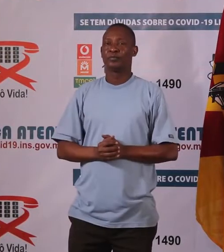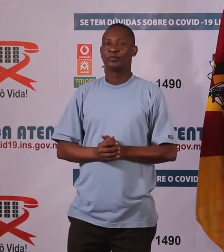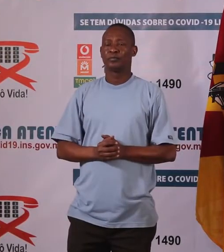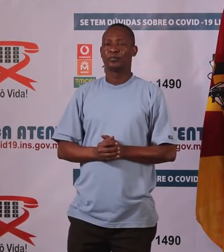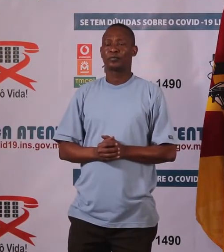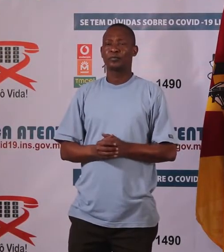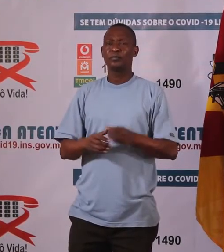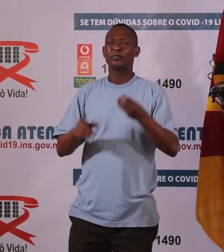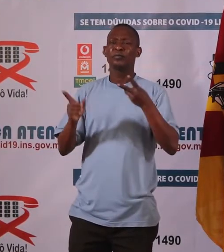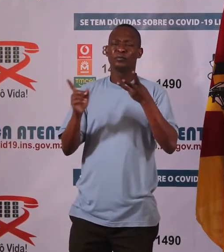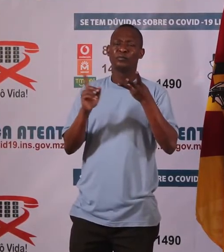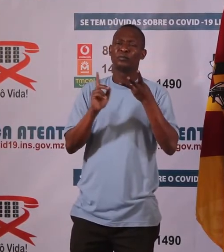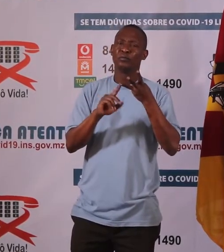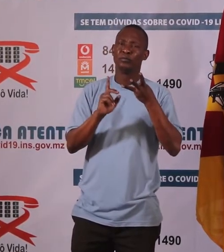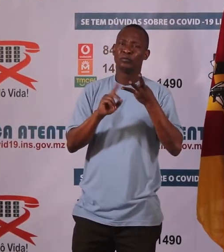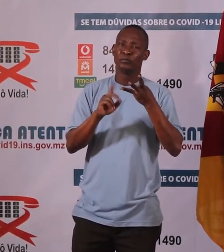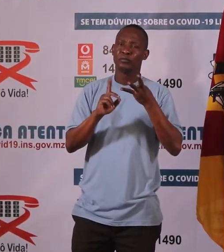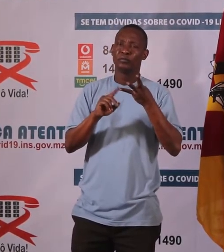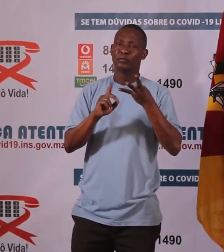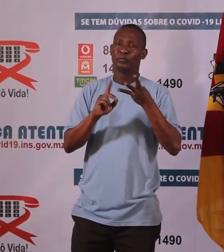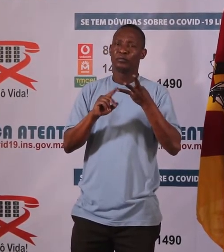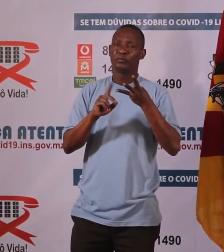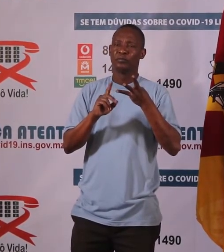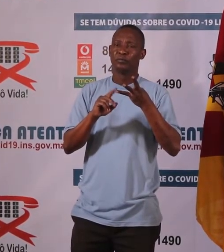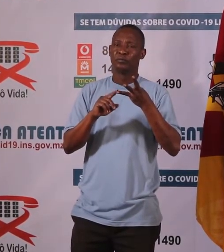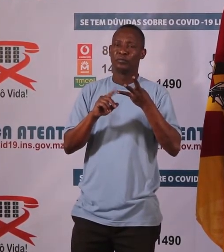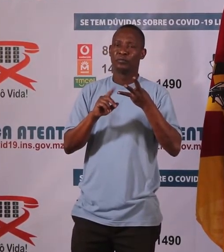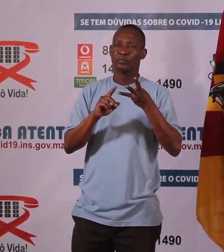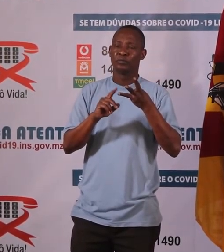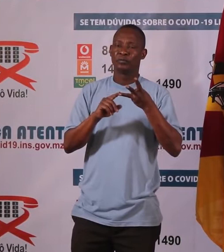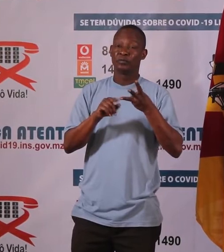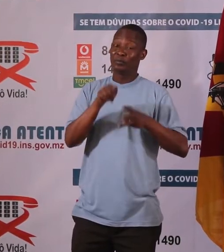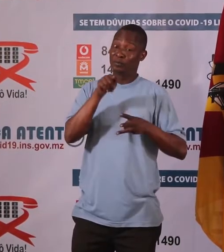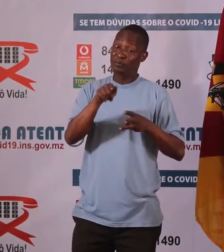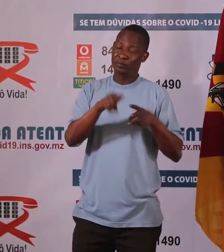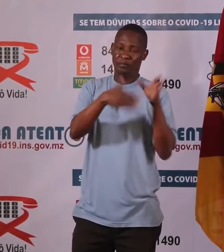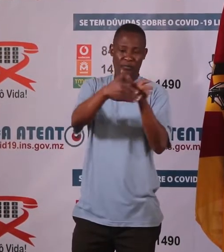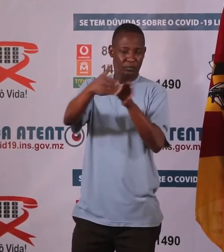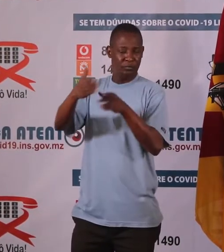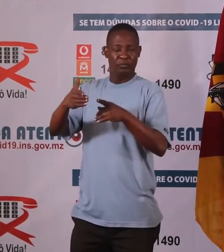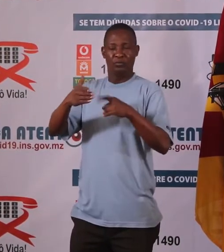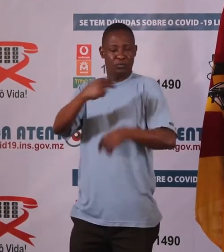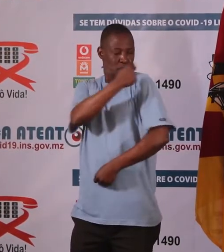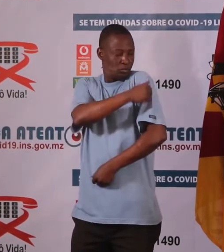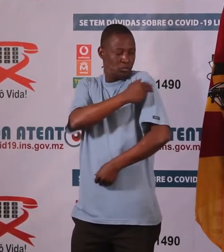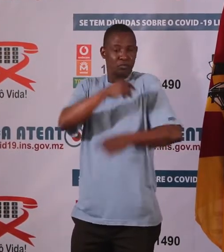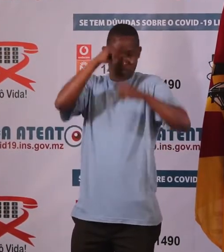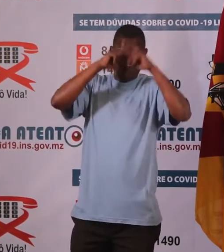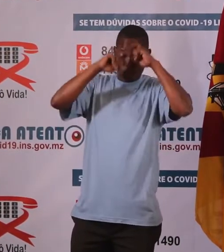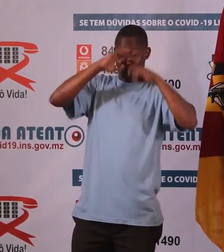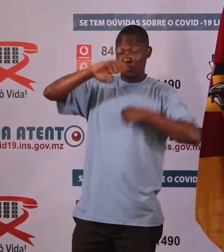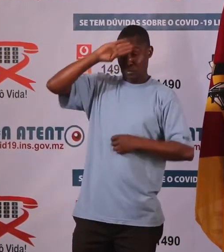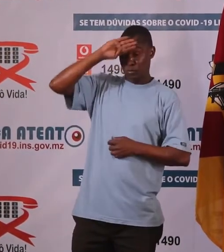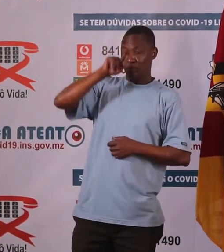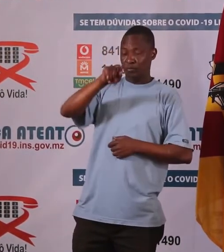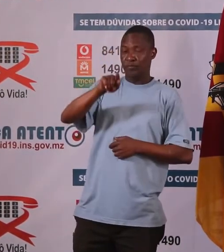Também, em relação ao apoio aos nossos colegas, temos equipas de